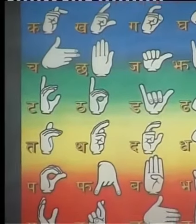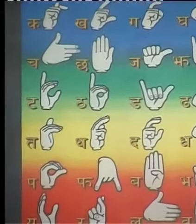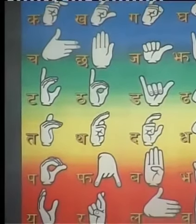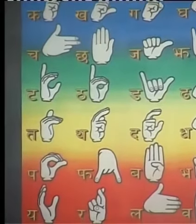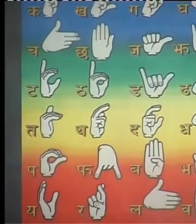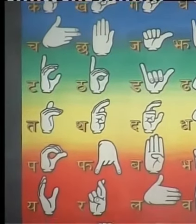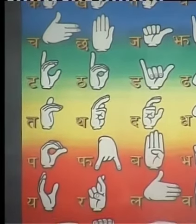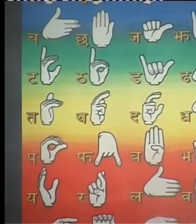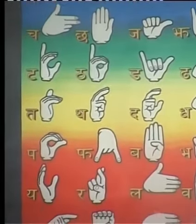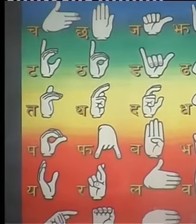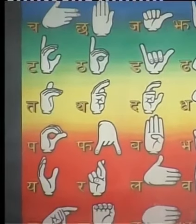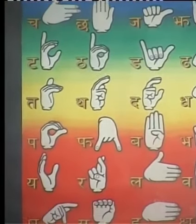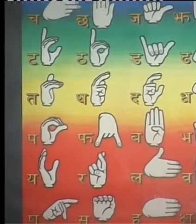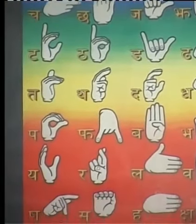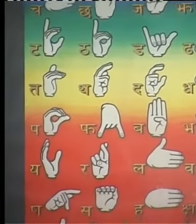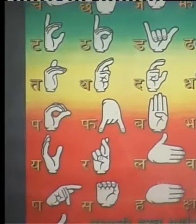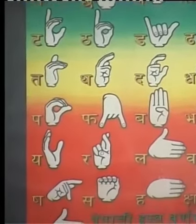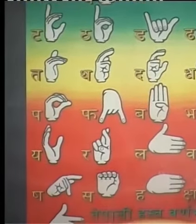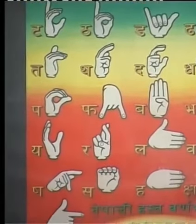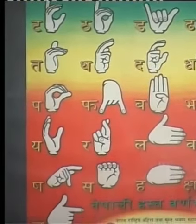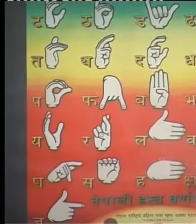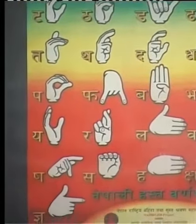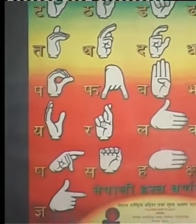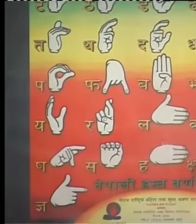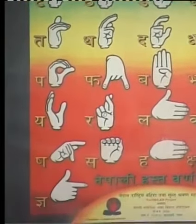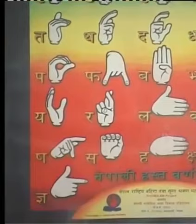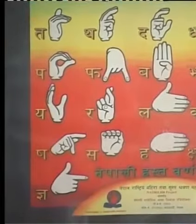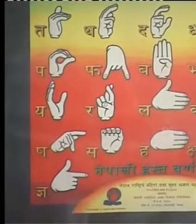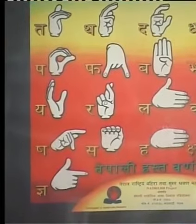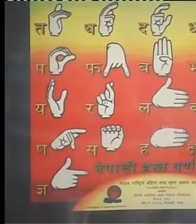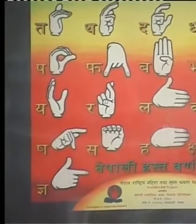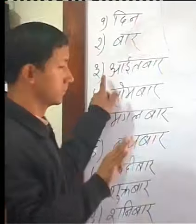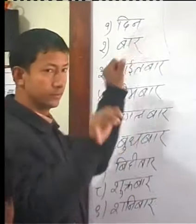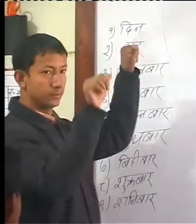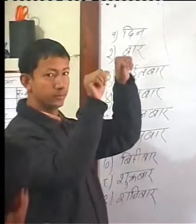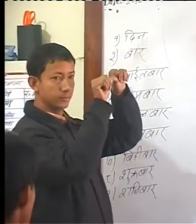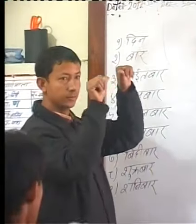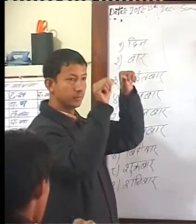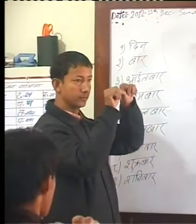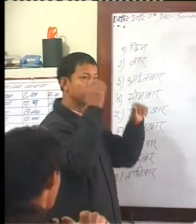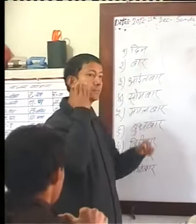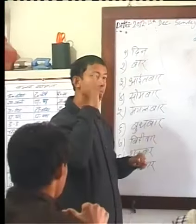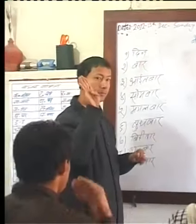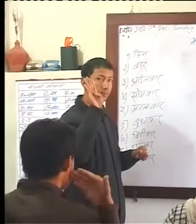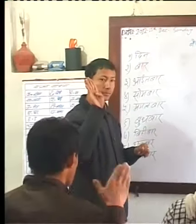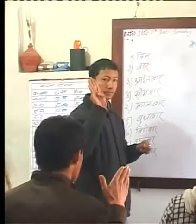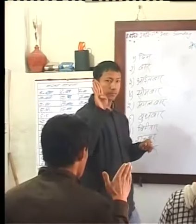अधिकांश जिल्लामा विद्यालय तहको शिक्षा पनि पुग्न सकेको छैन। बहिरा हकहितका लागि खुलेका